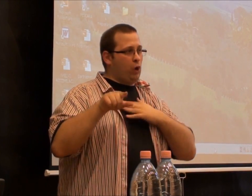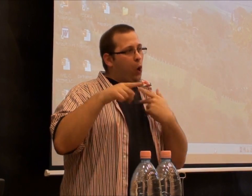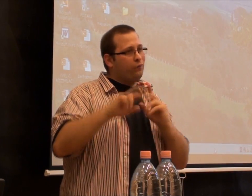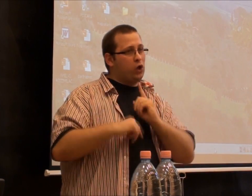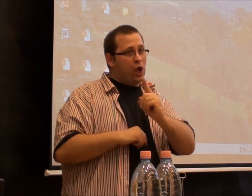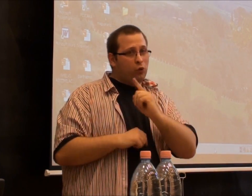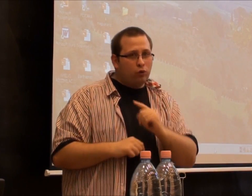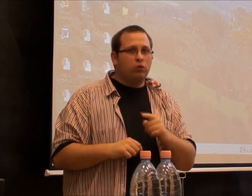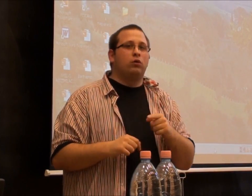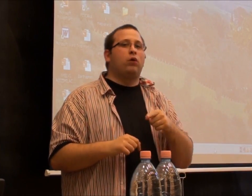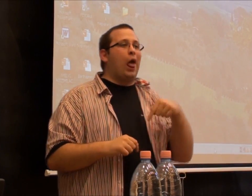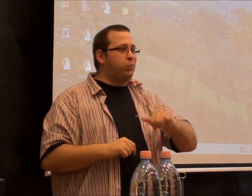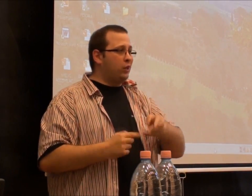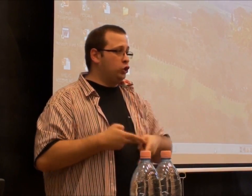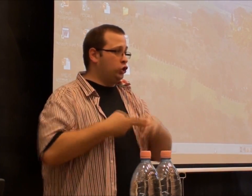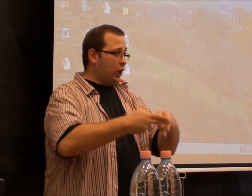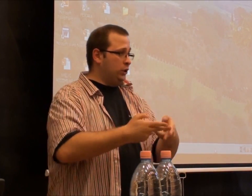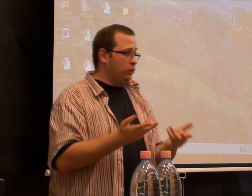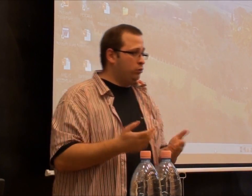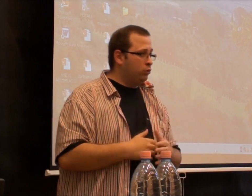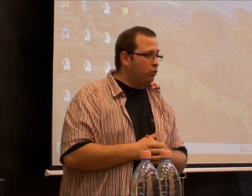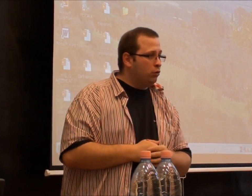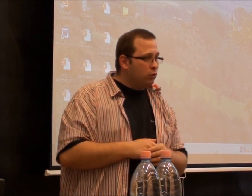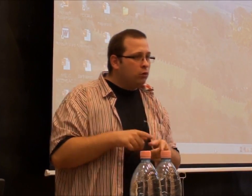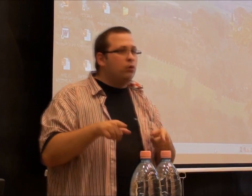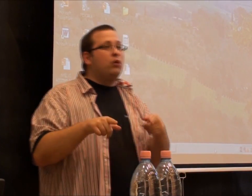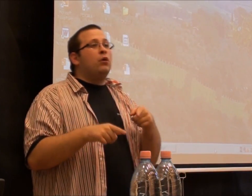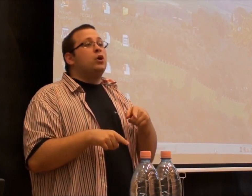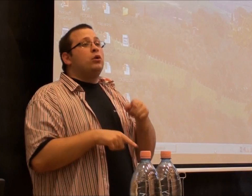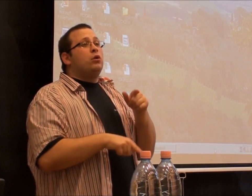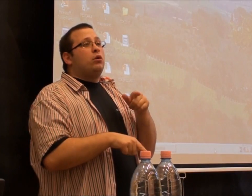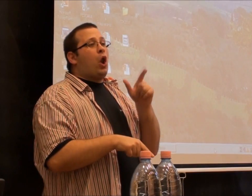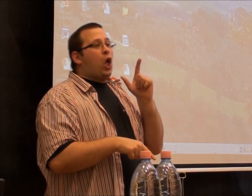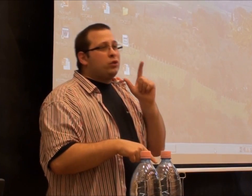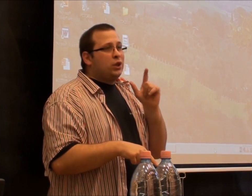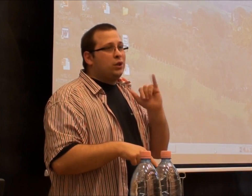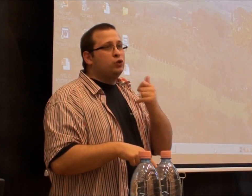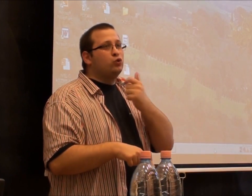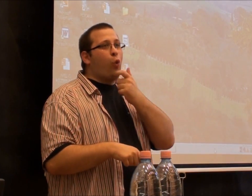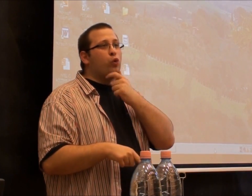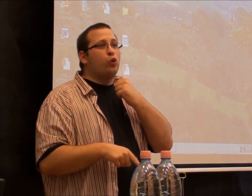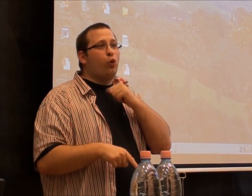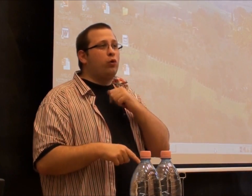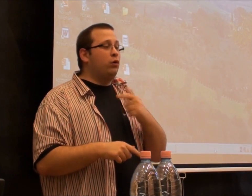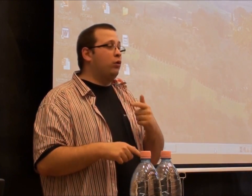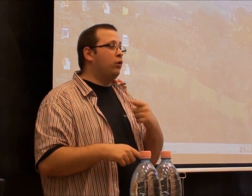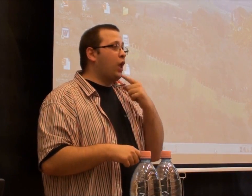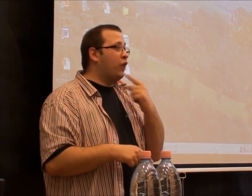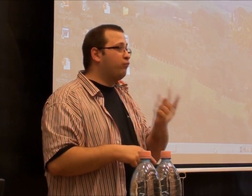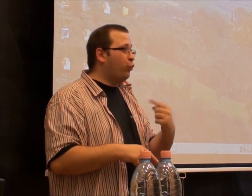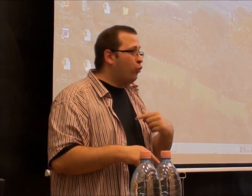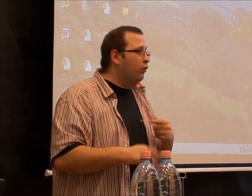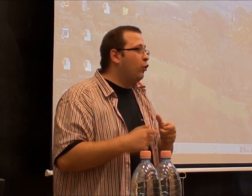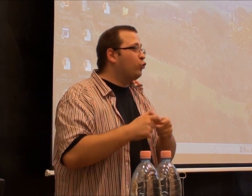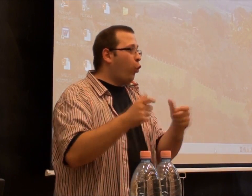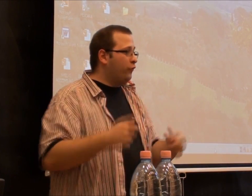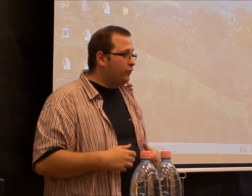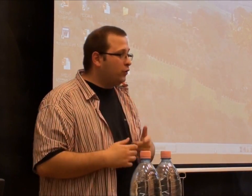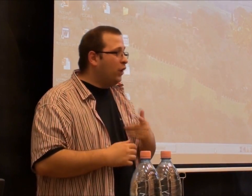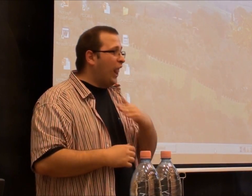A bölcsész szakon, ahova járok, ebben segítenek. A latin és a görög órákon, görög